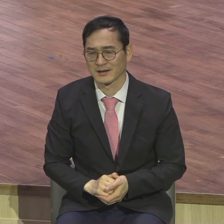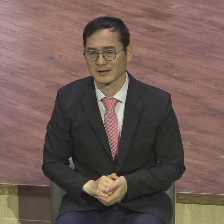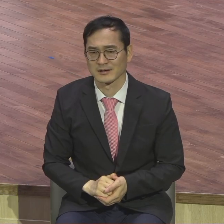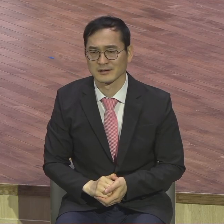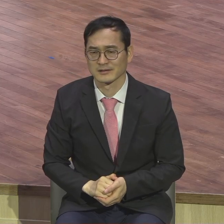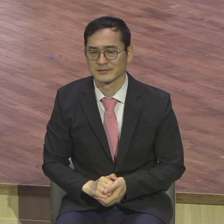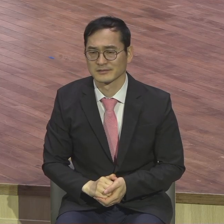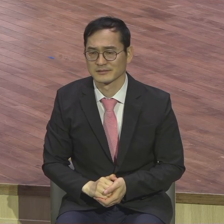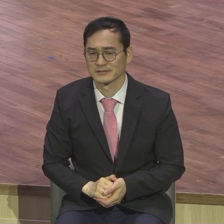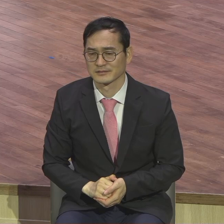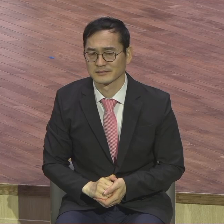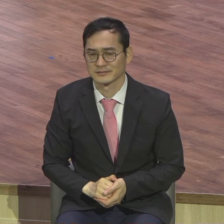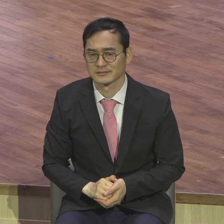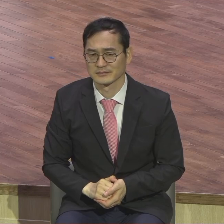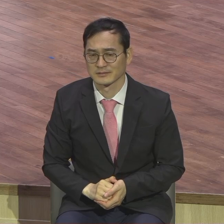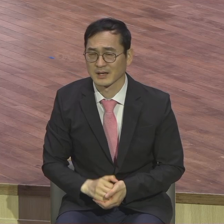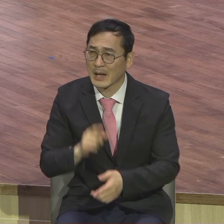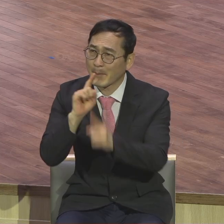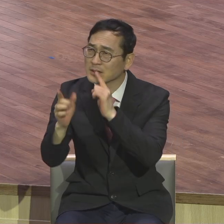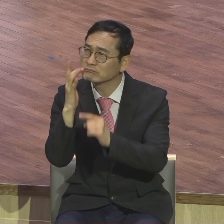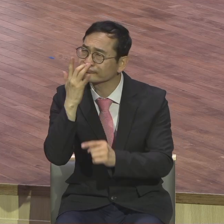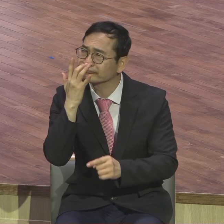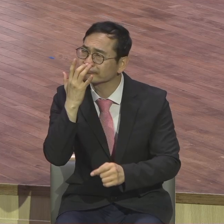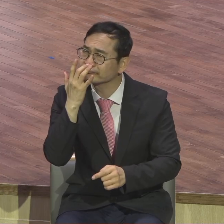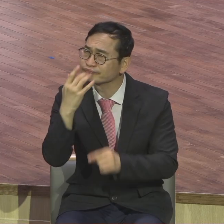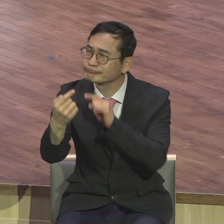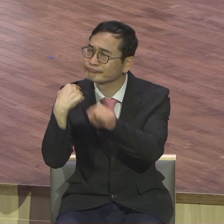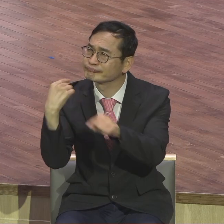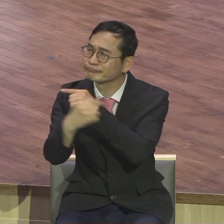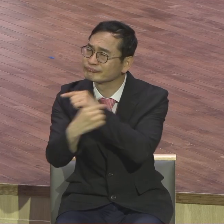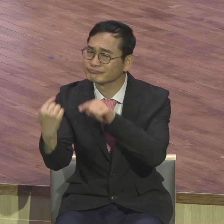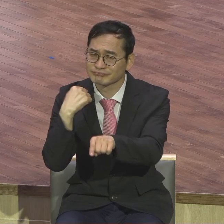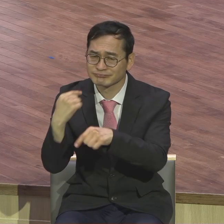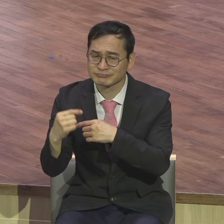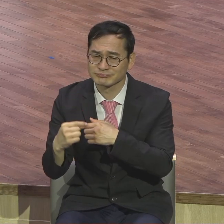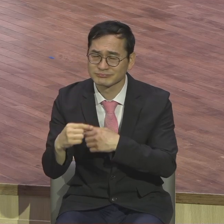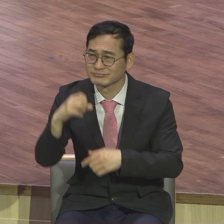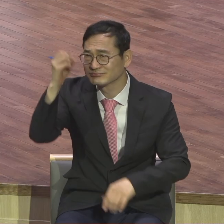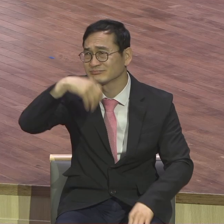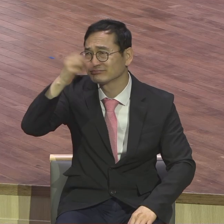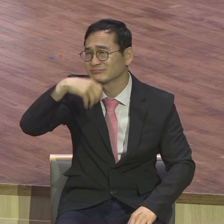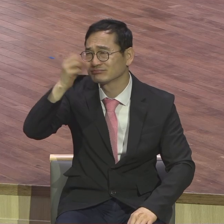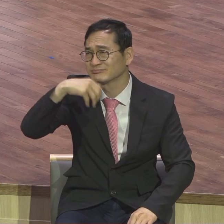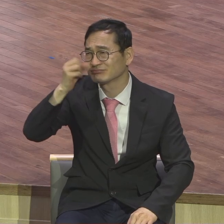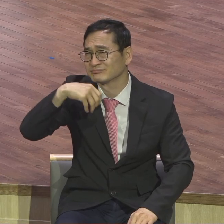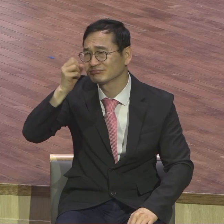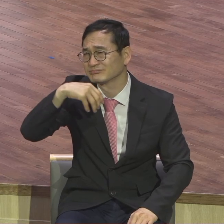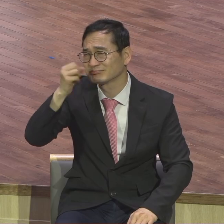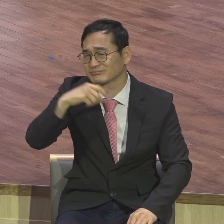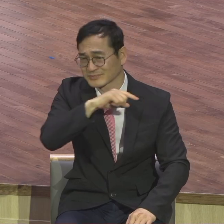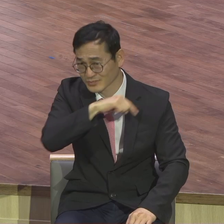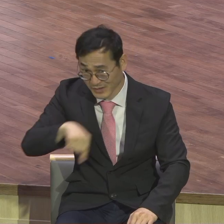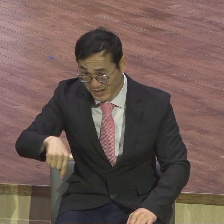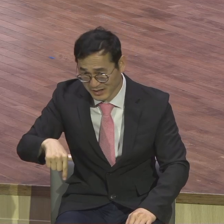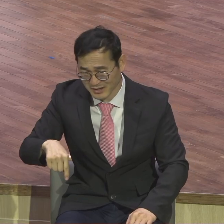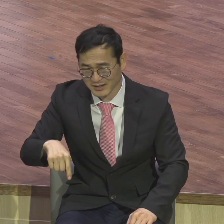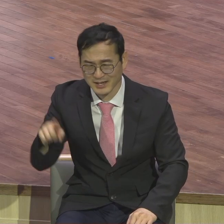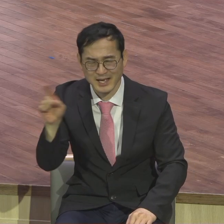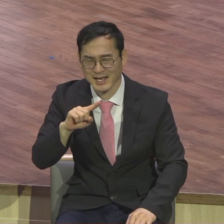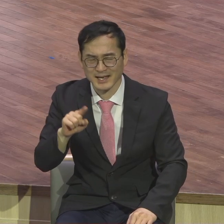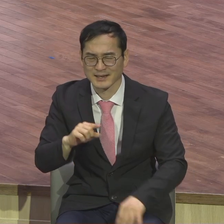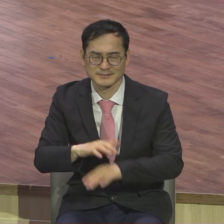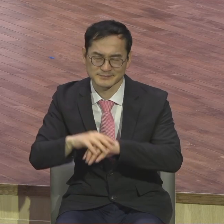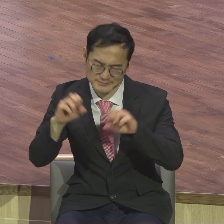못 잡는다. 예배를 집회한 사람이. 참여만 하고 간다. 의미 없어요. 그런 사람은 나중에 다 드러납니다.